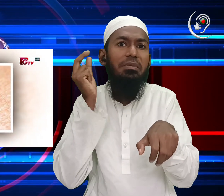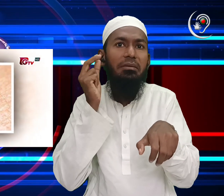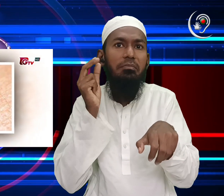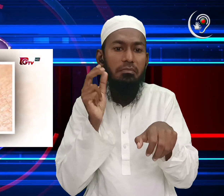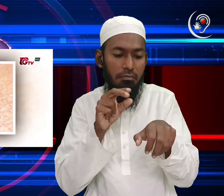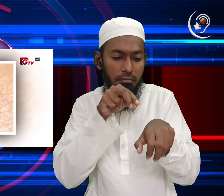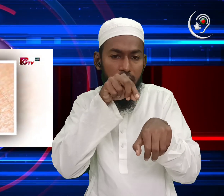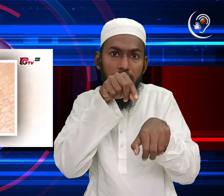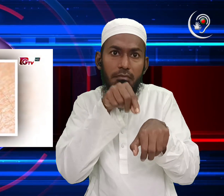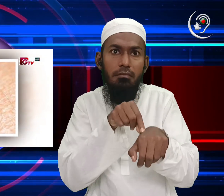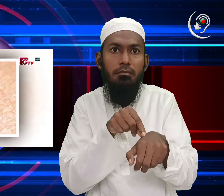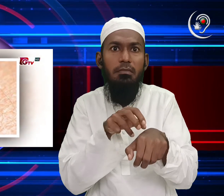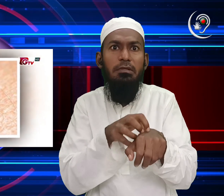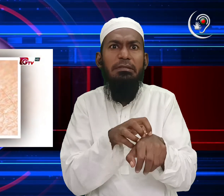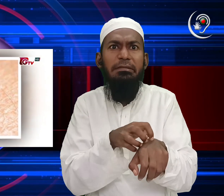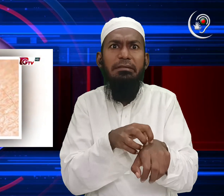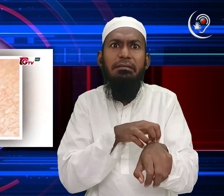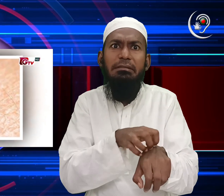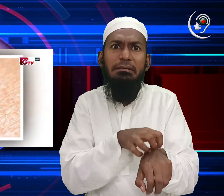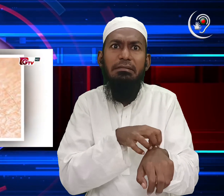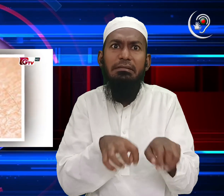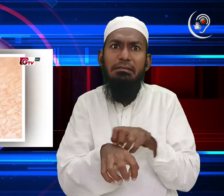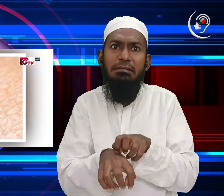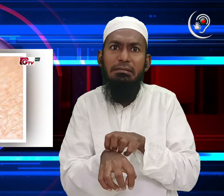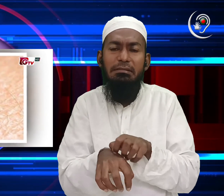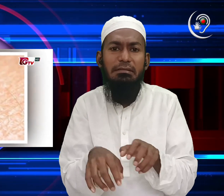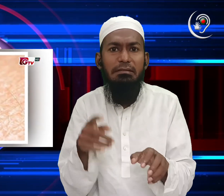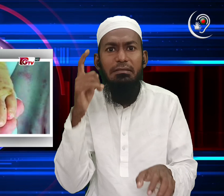এবং ফুসকুড়ি দেখা দেয়।